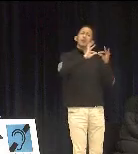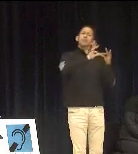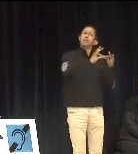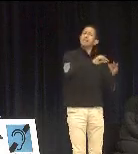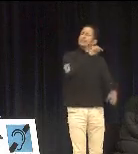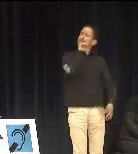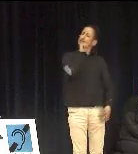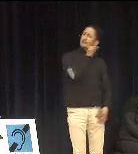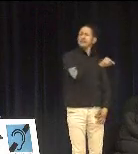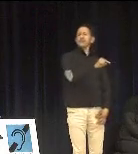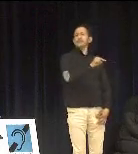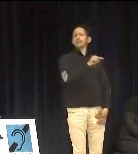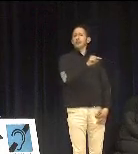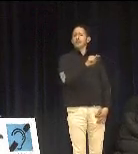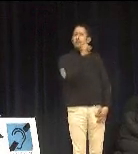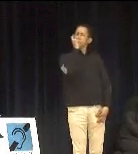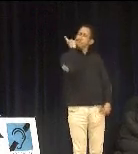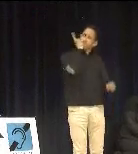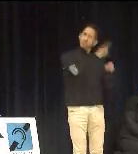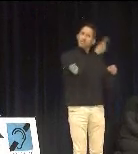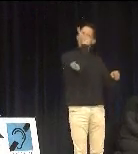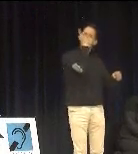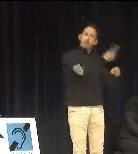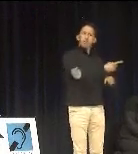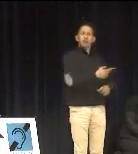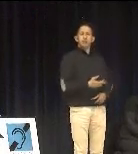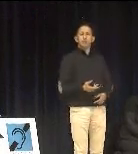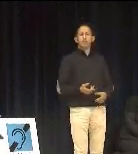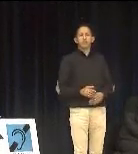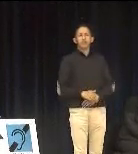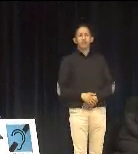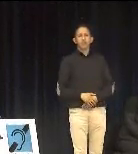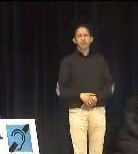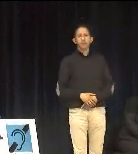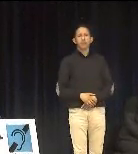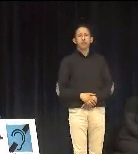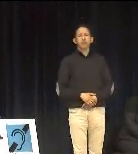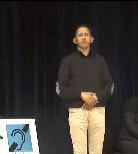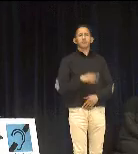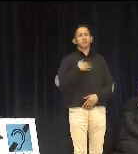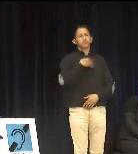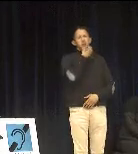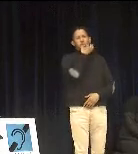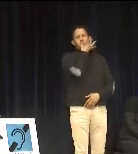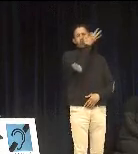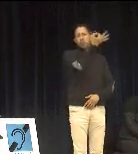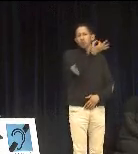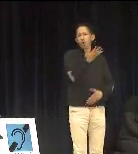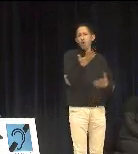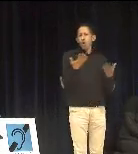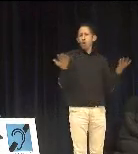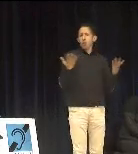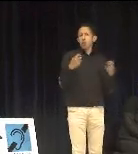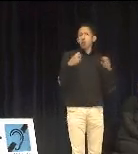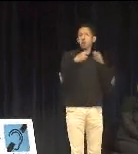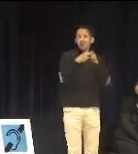لإخبار ما حال الصم البكم. وأخبركم، إذا نجحنا في هذه